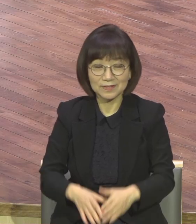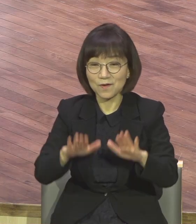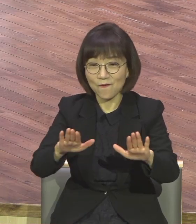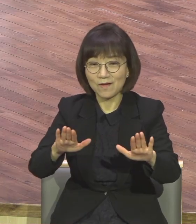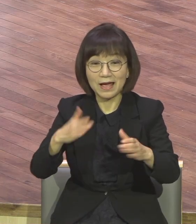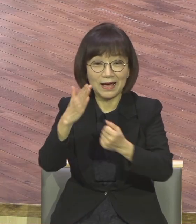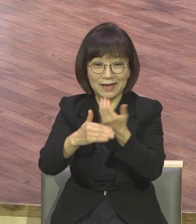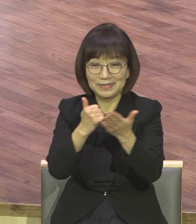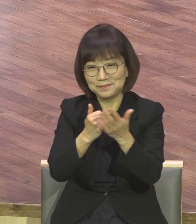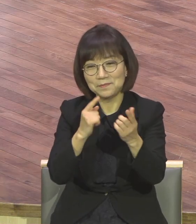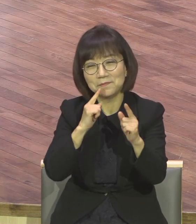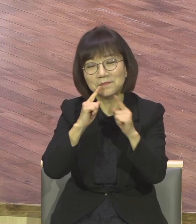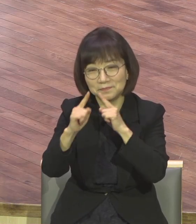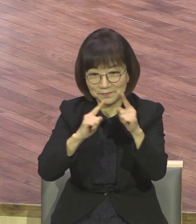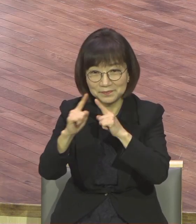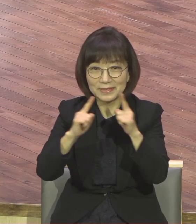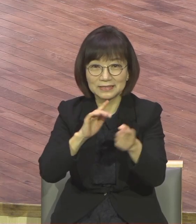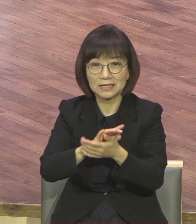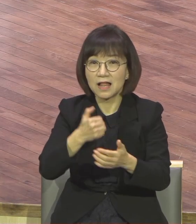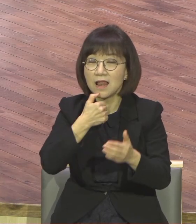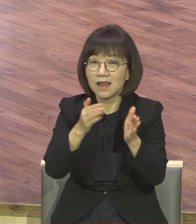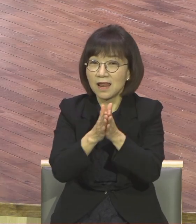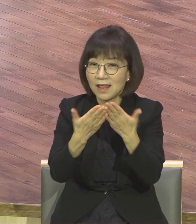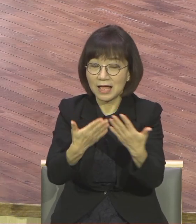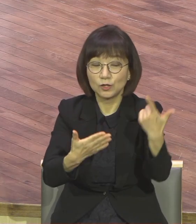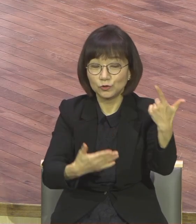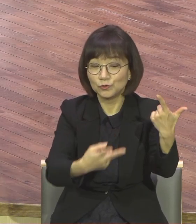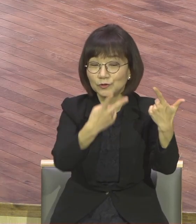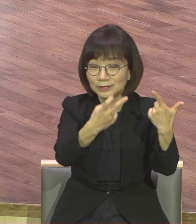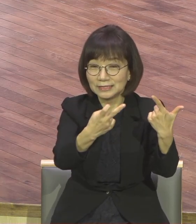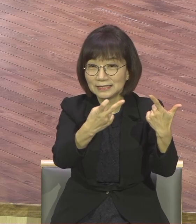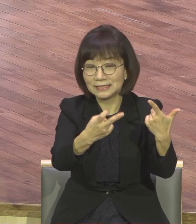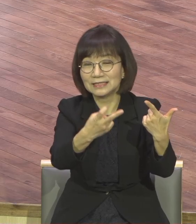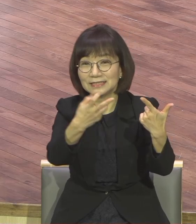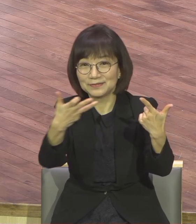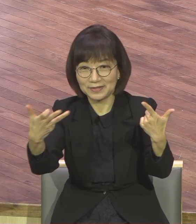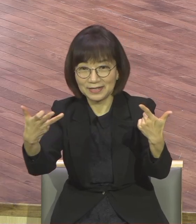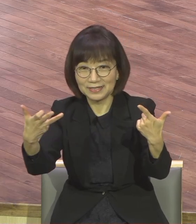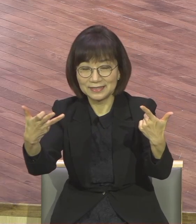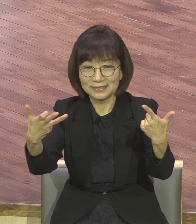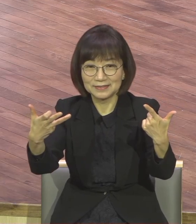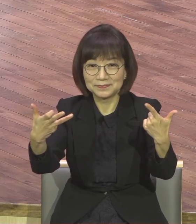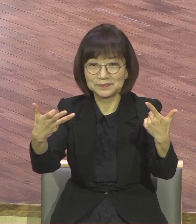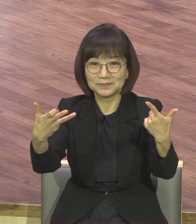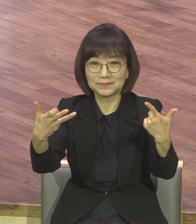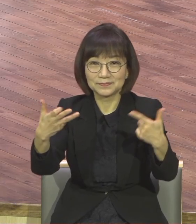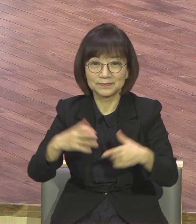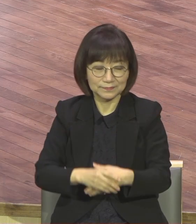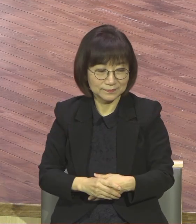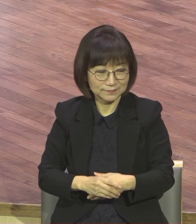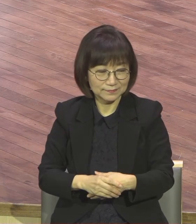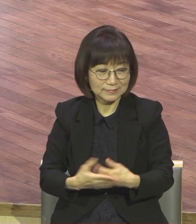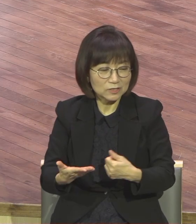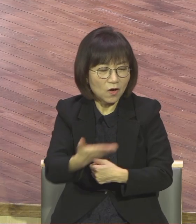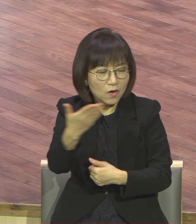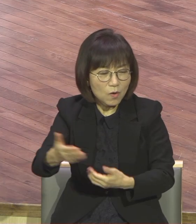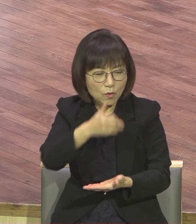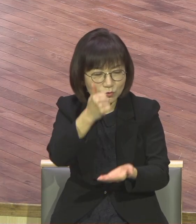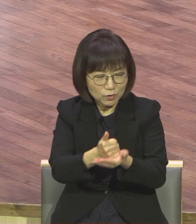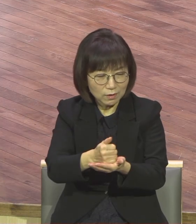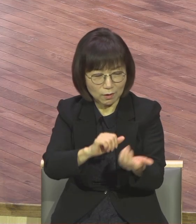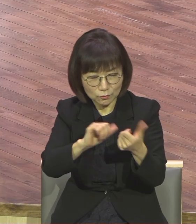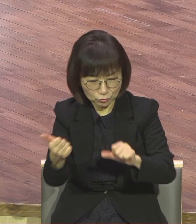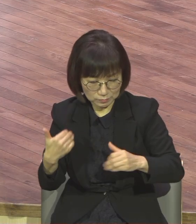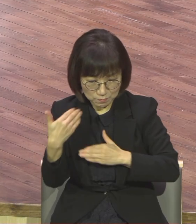오늘 은혜 받고 성취될 하나님의 말씀은 로마서 6장 12절에서 18절까지 말씀입니다. 그러므로 너희는 죄가